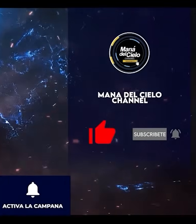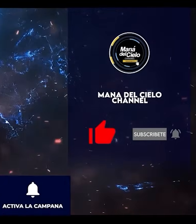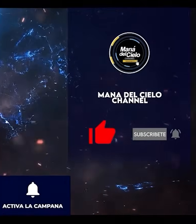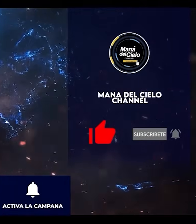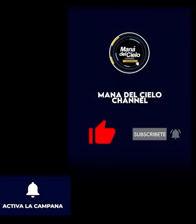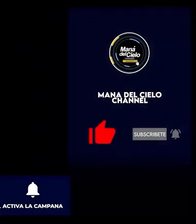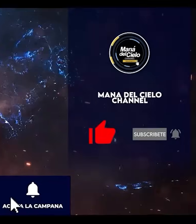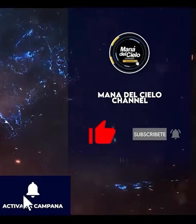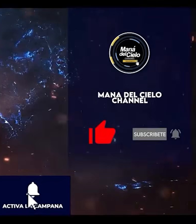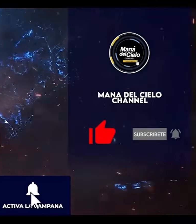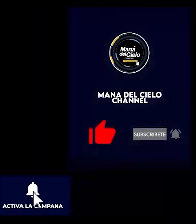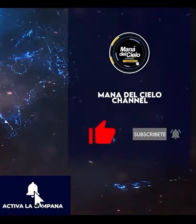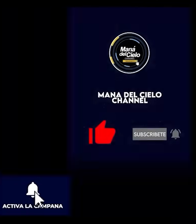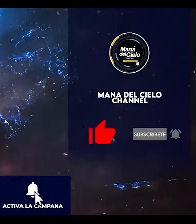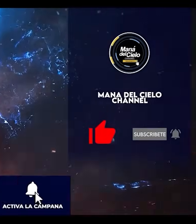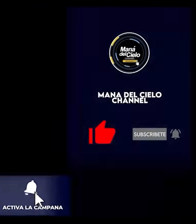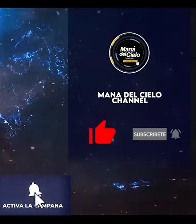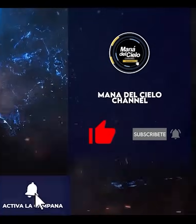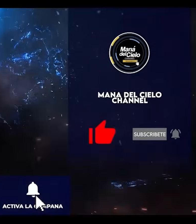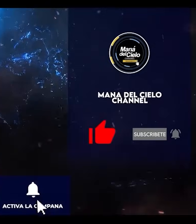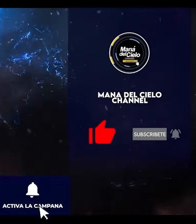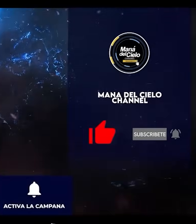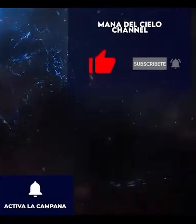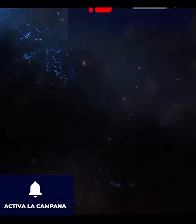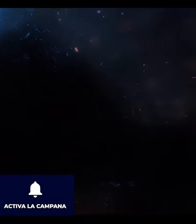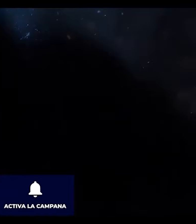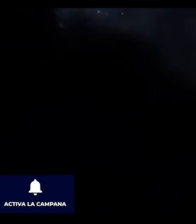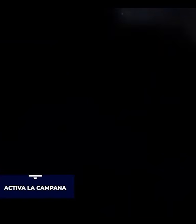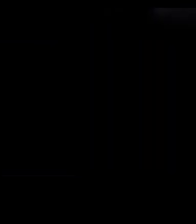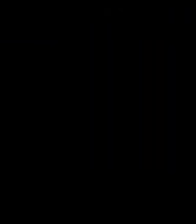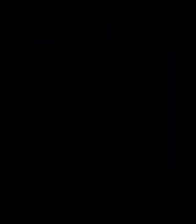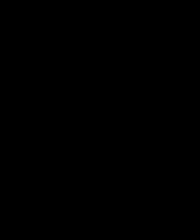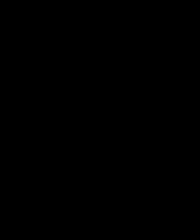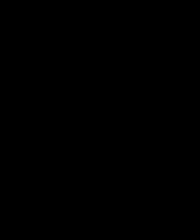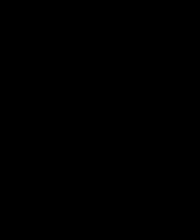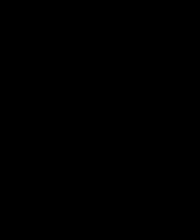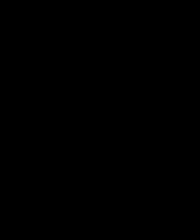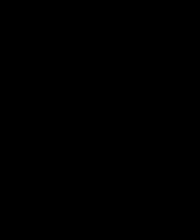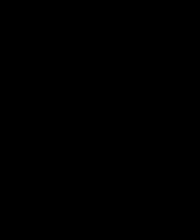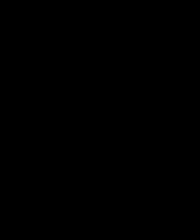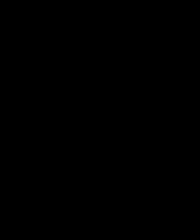toda la notificación. Dios te bendiga y hasta una próxima ocasión. Paz de Cristo.